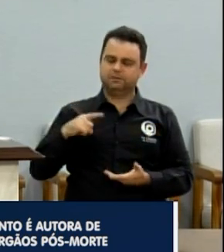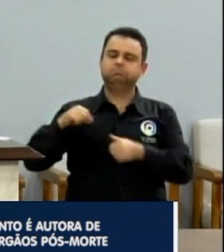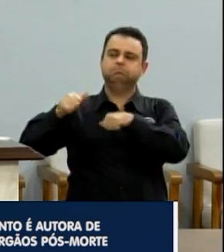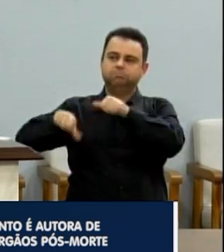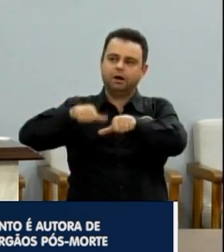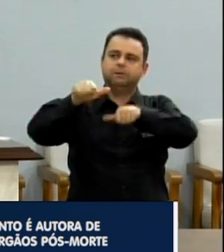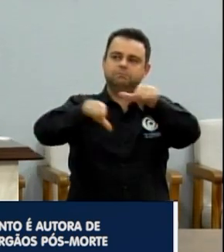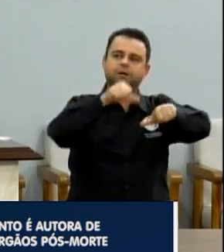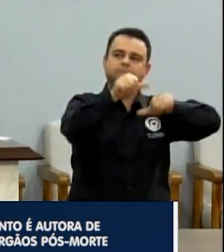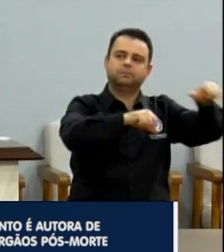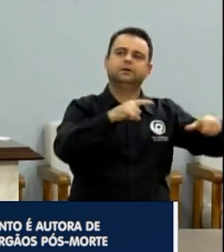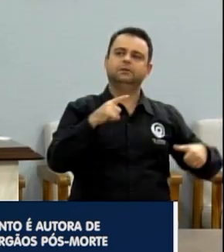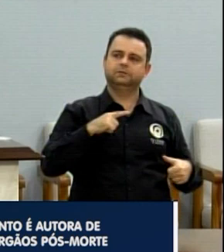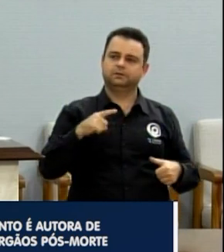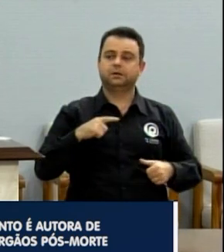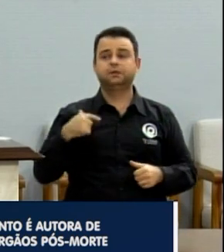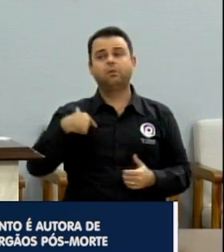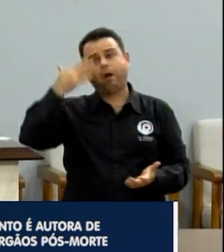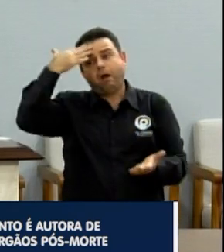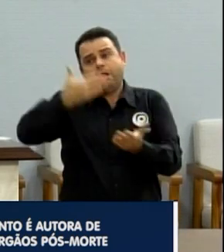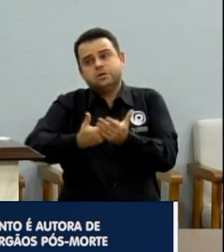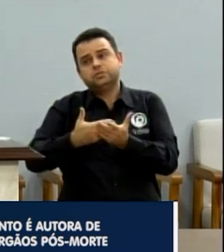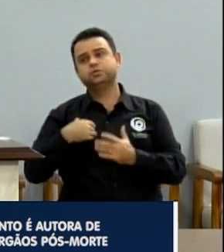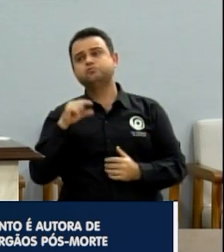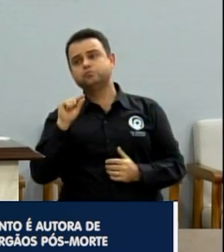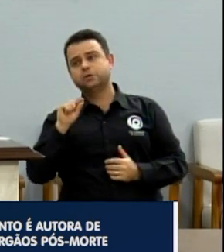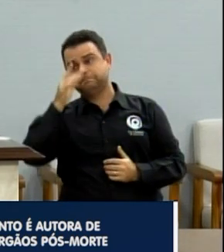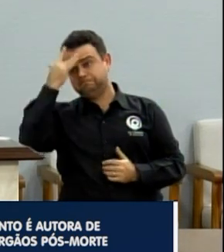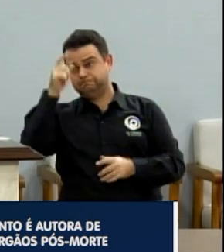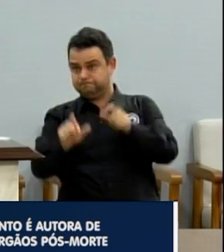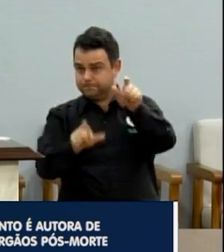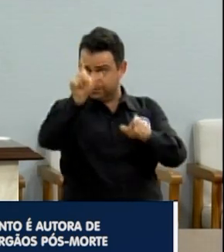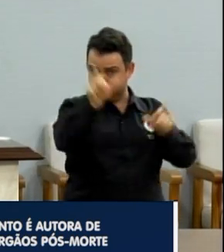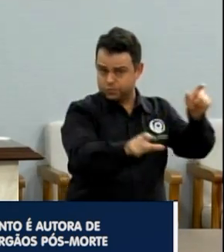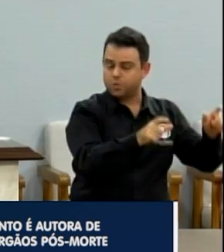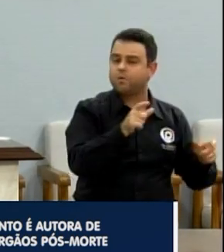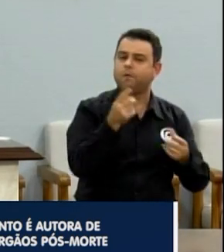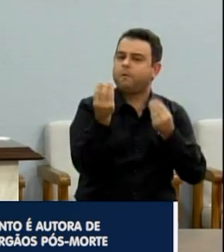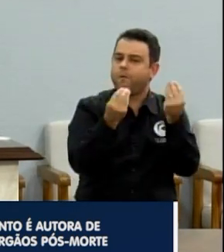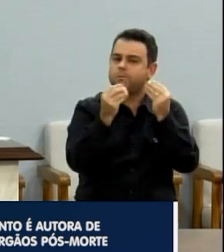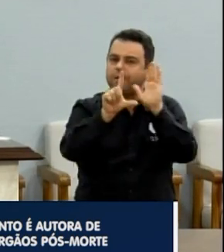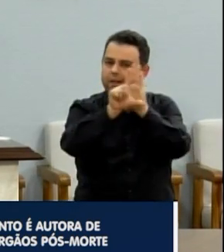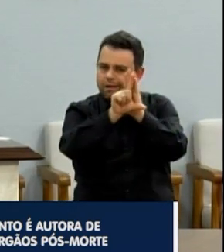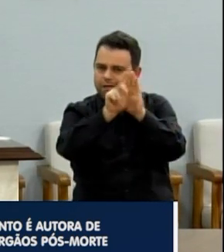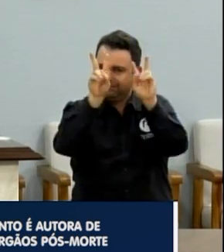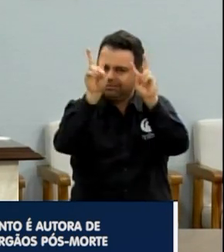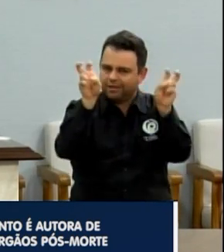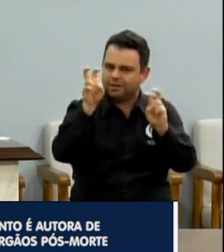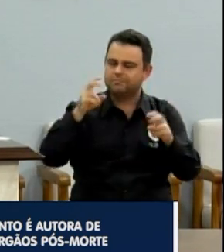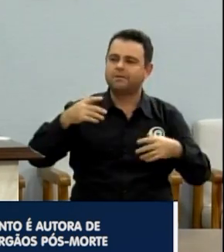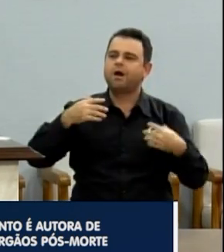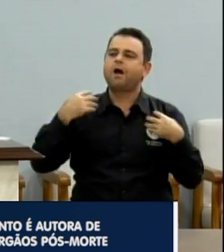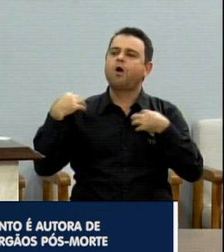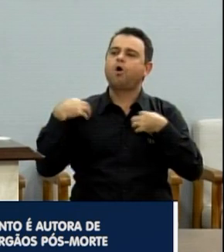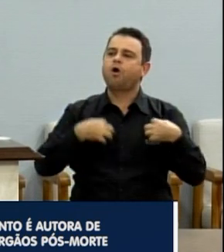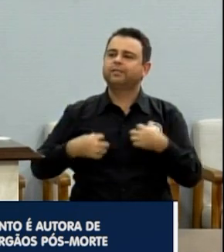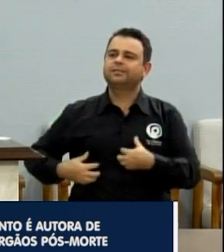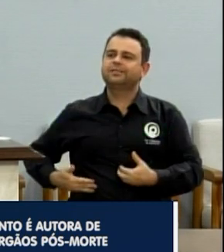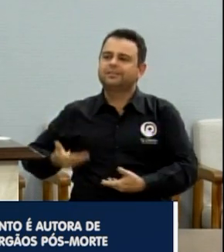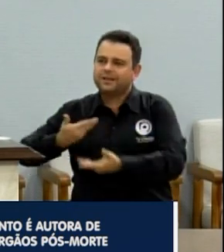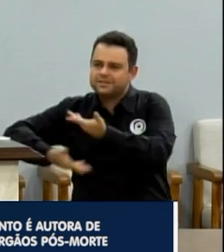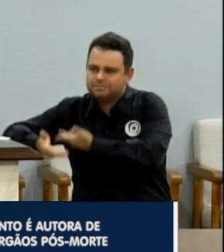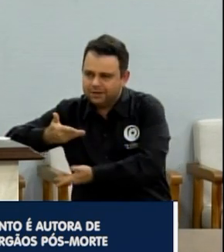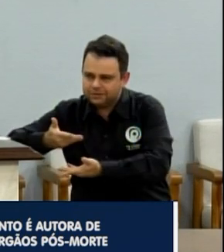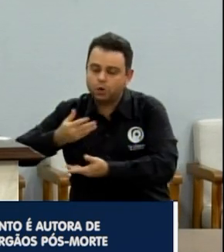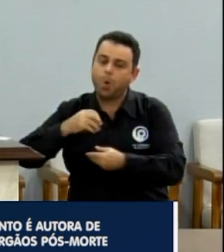se a maioria da população tiver conhecimento a respeito da legislação de transplantes e conversar mais a respeito da